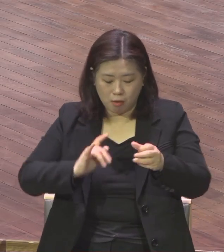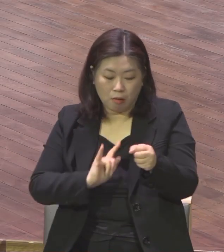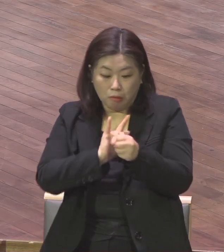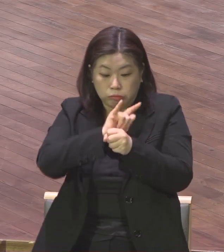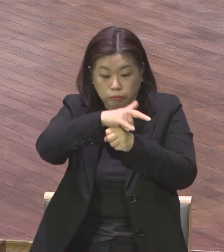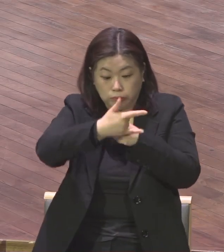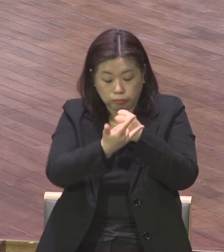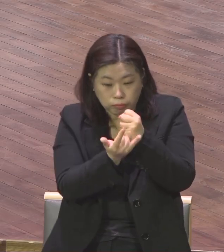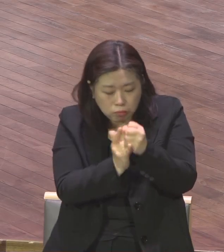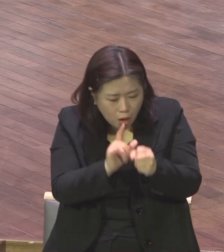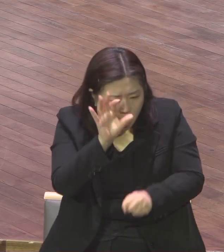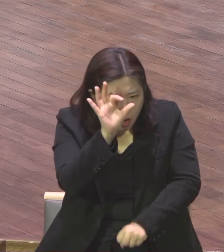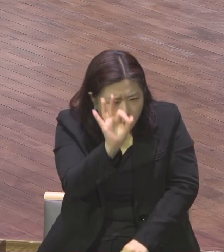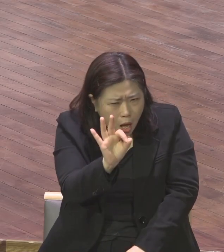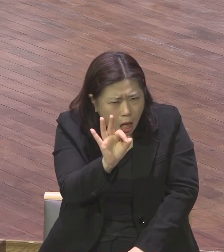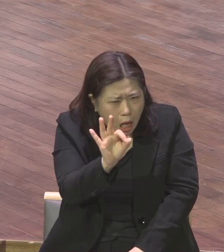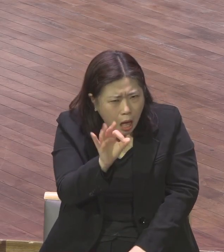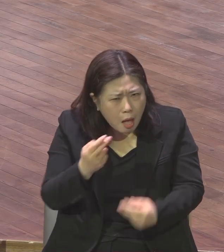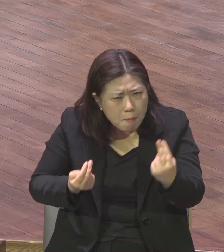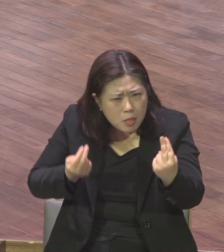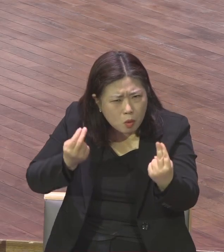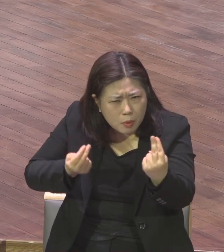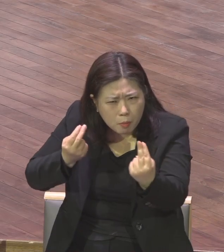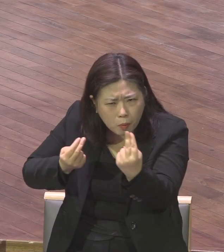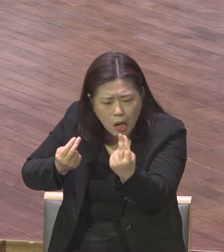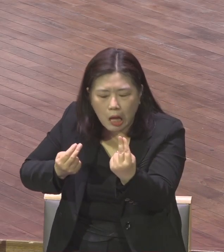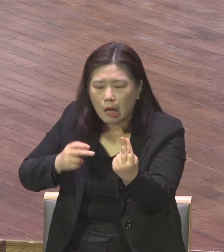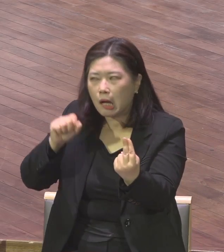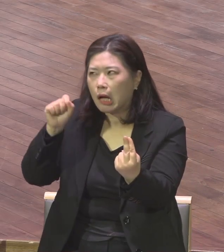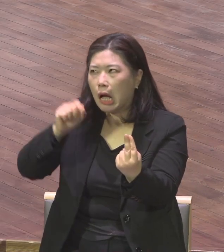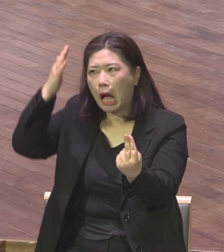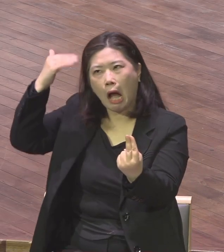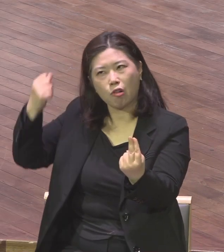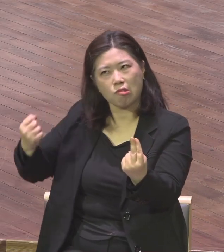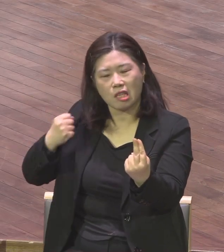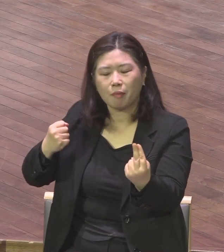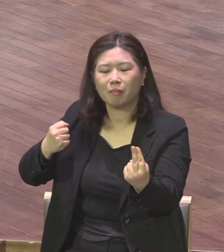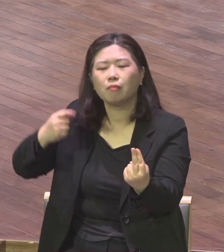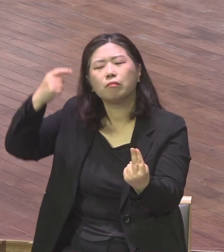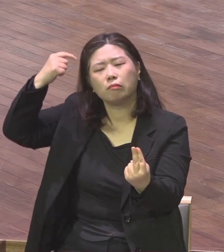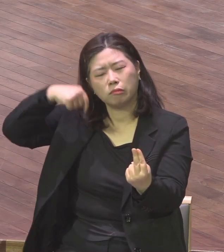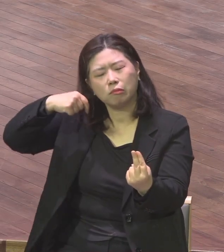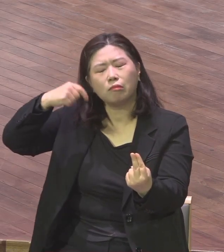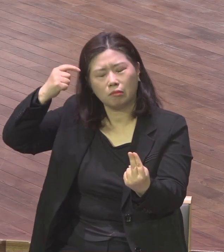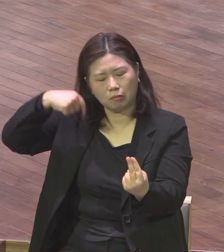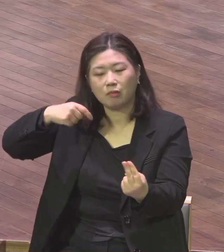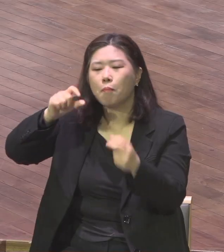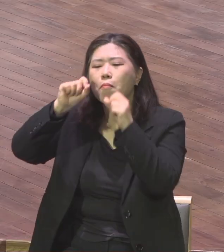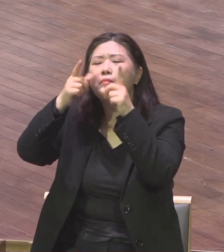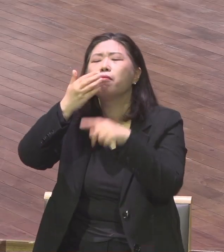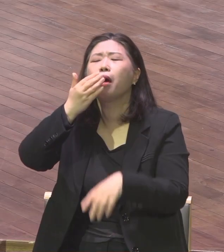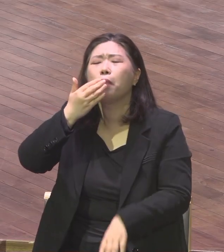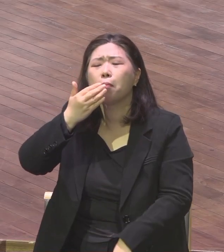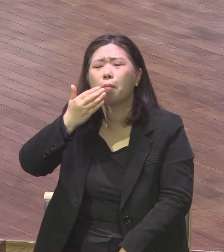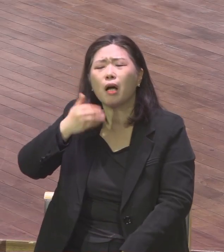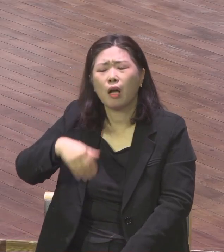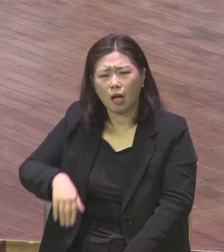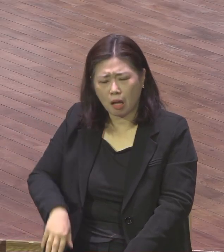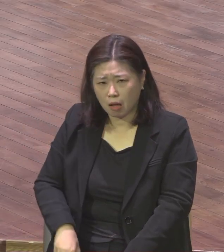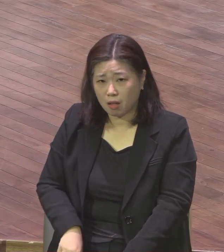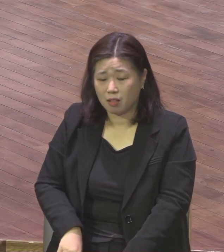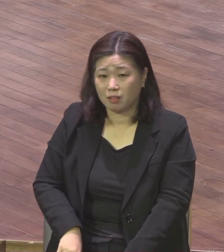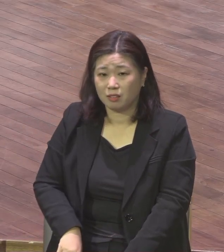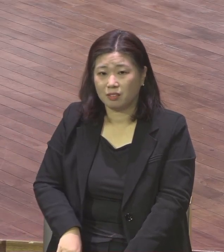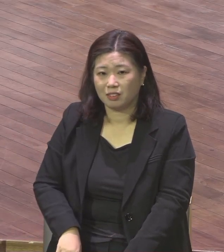가보면 한국 사람이 없는 데가 없어요. 없는 데가 없어요. 신기할 정도로 전 세계